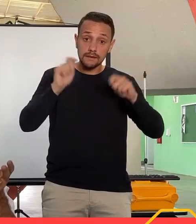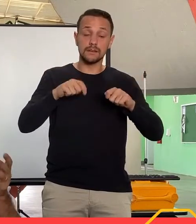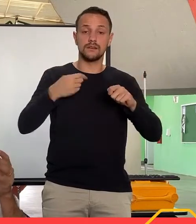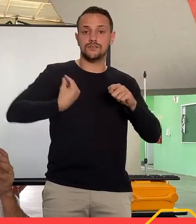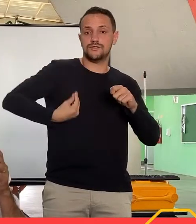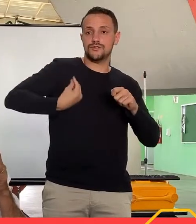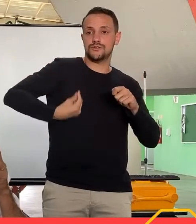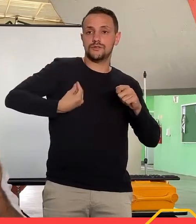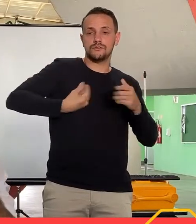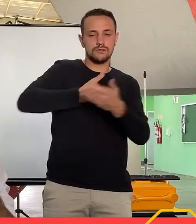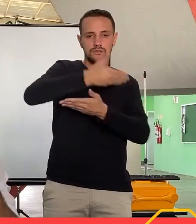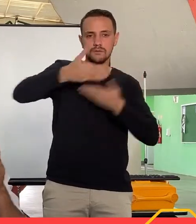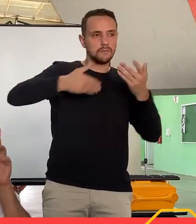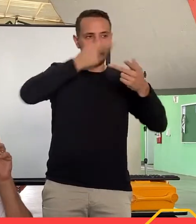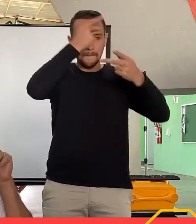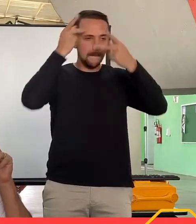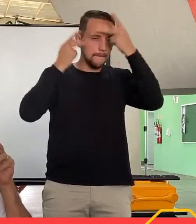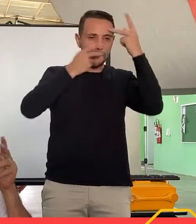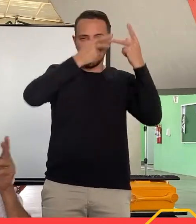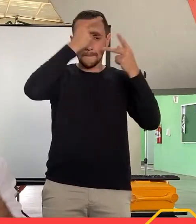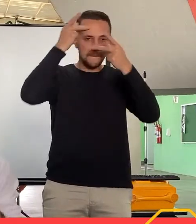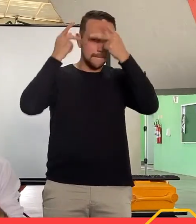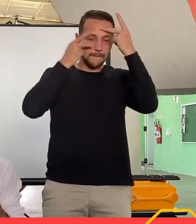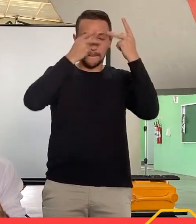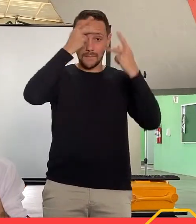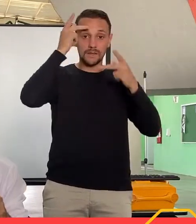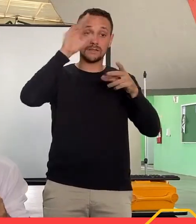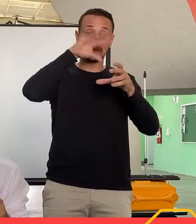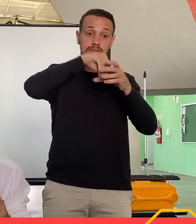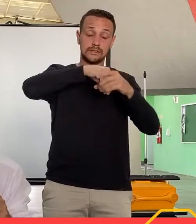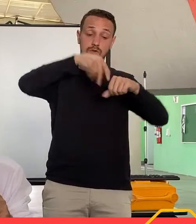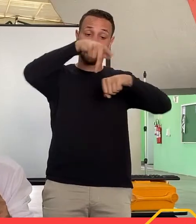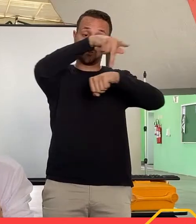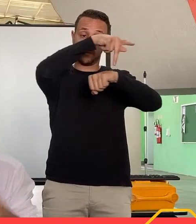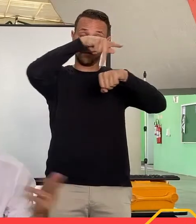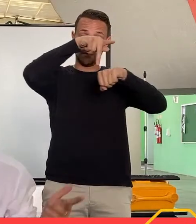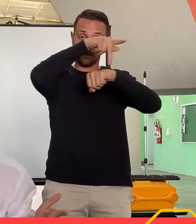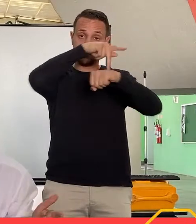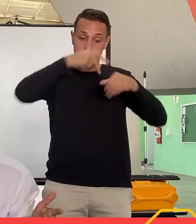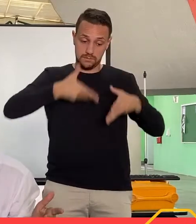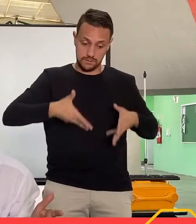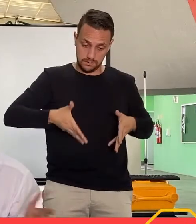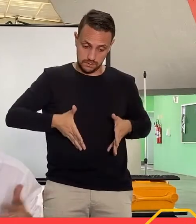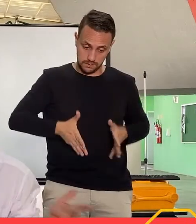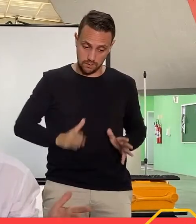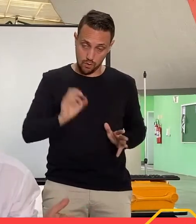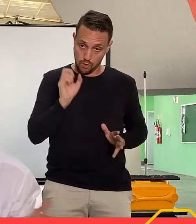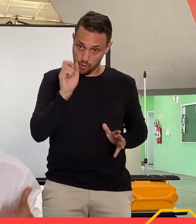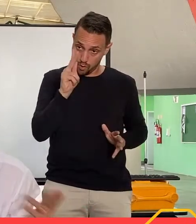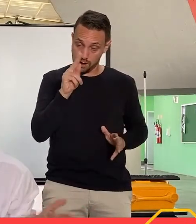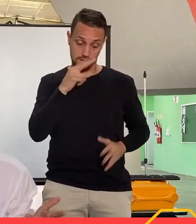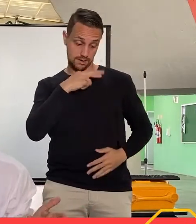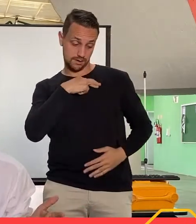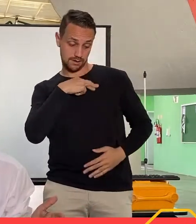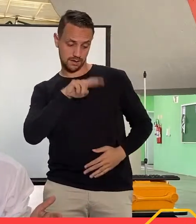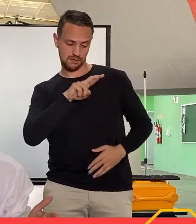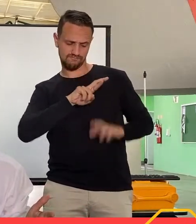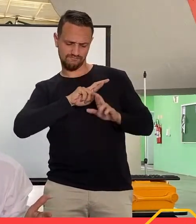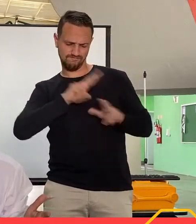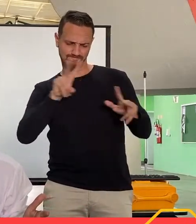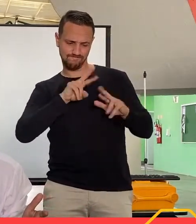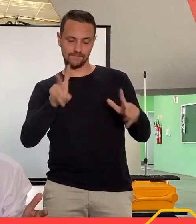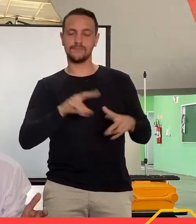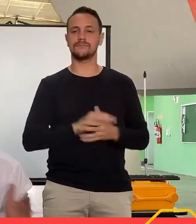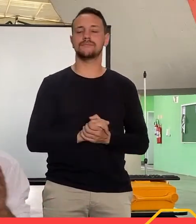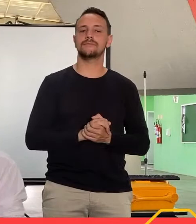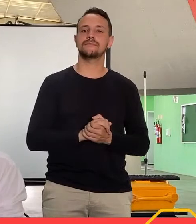a convivência de pessoas de mesma nacionalidade com religiões muito